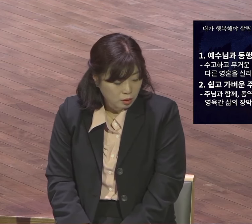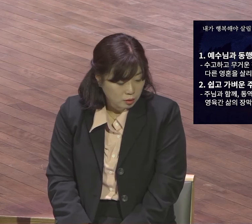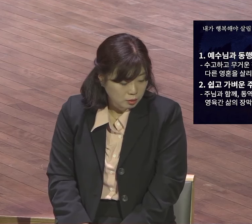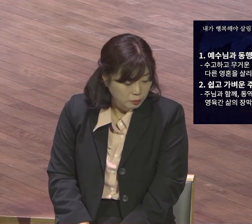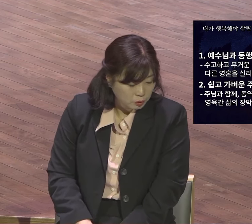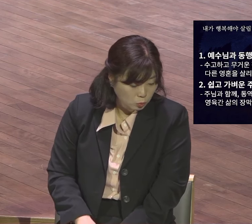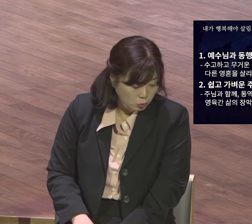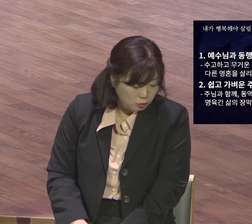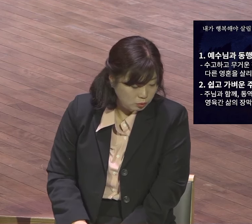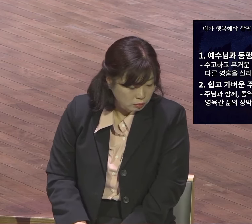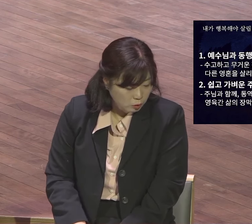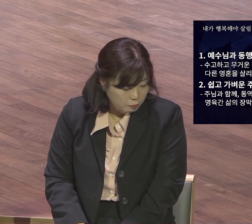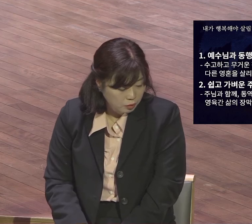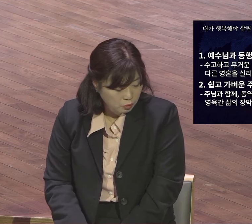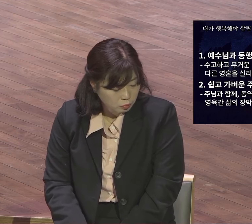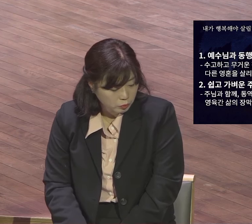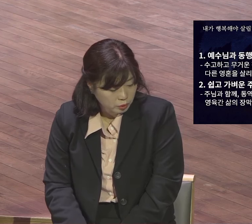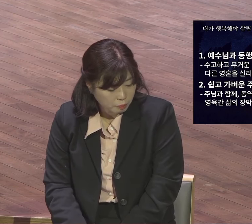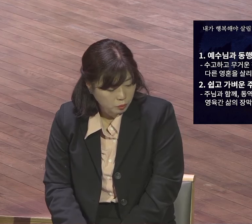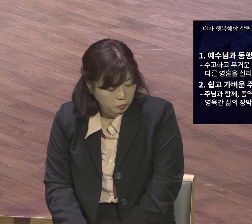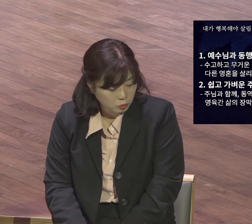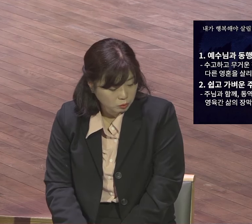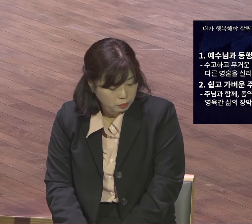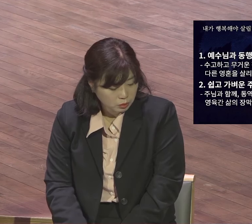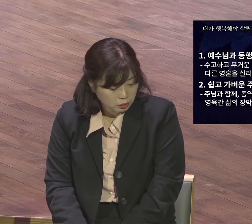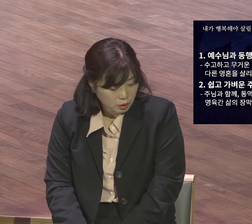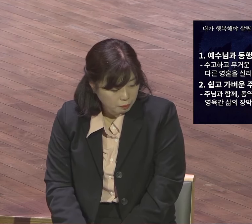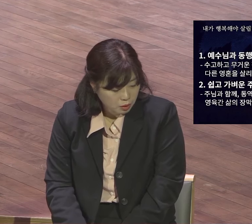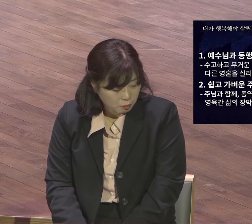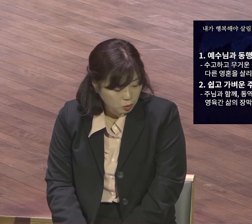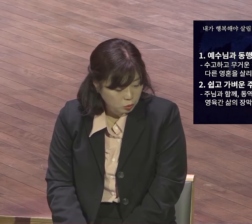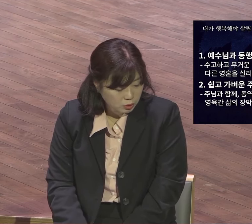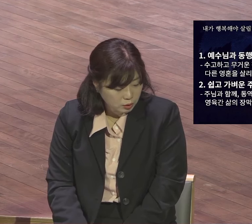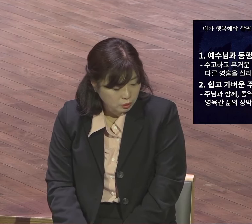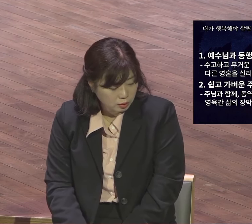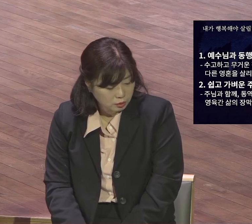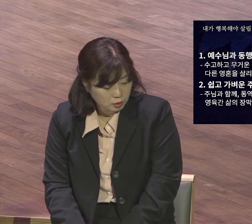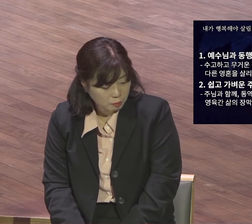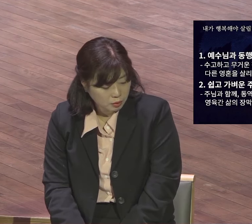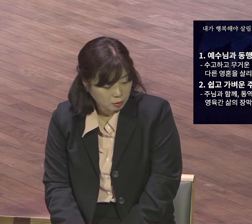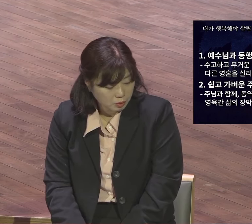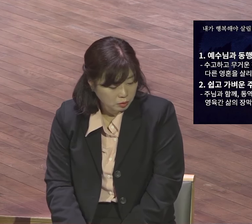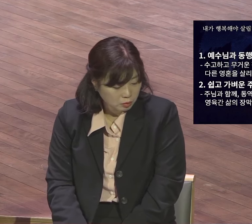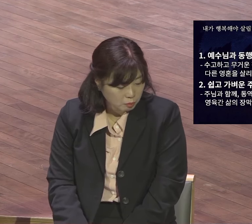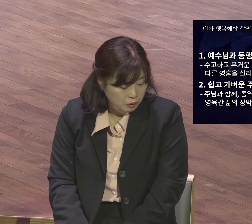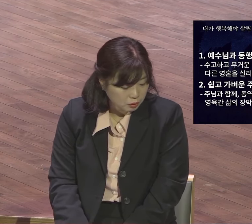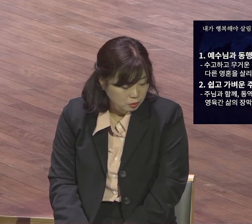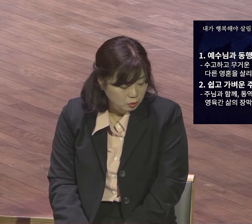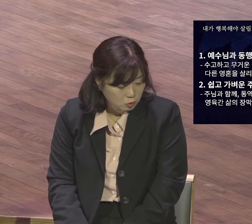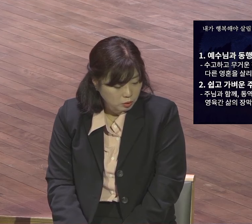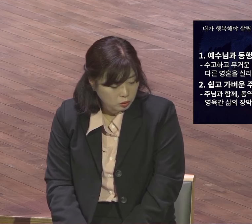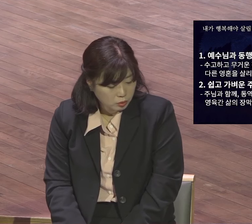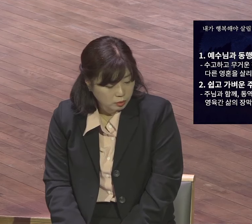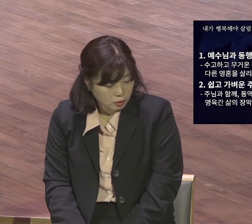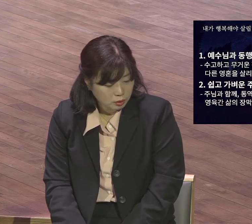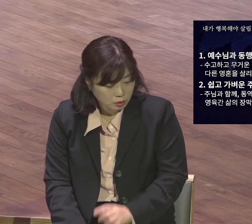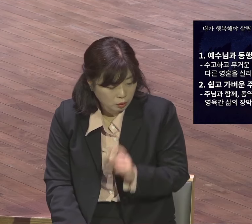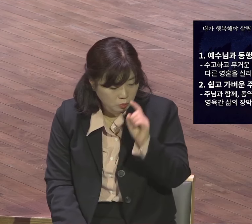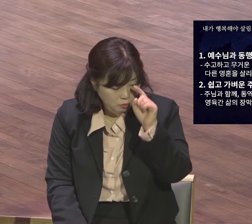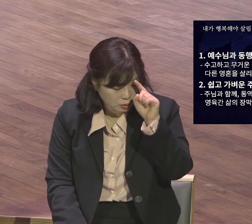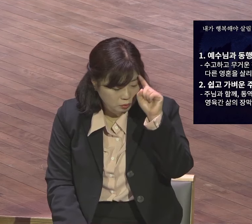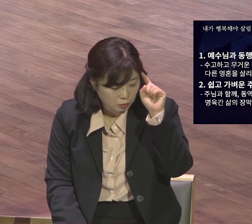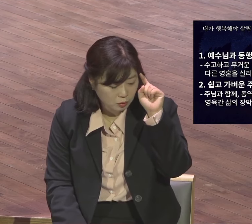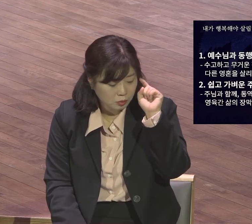감사, 참 행복이 행복되게 하여 주옵소서. 주님과의 14시 동안에 25 영원의 인생 작품 만들고 살리고 나아가게